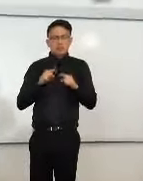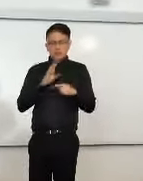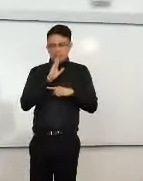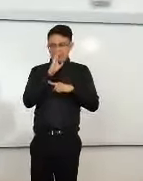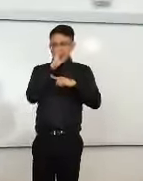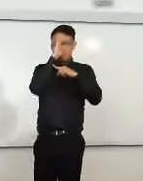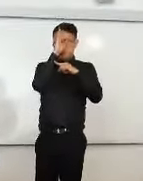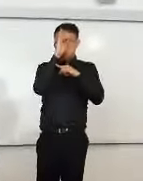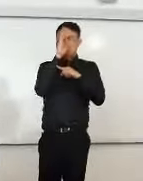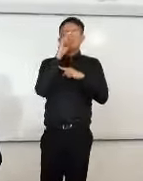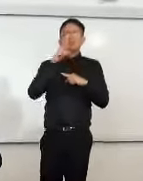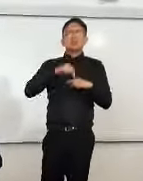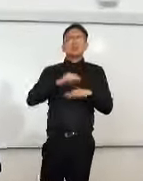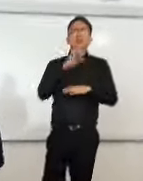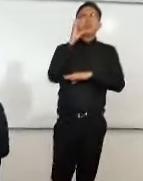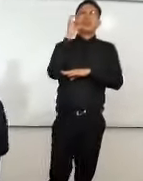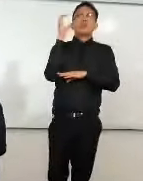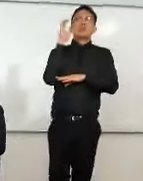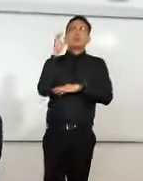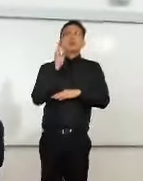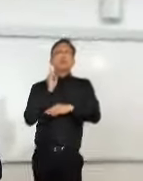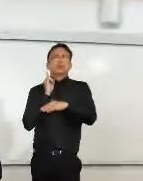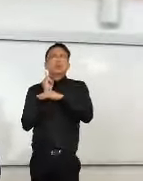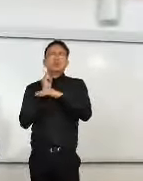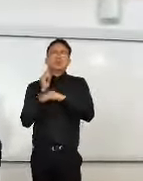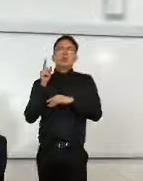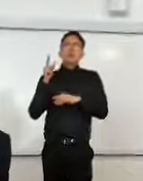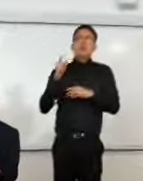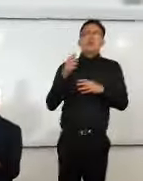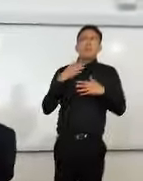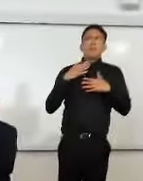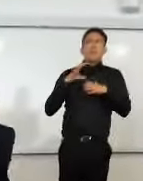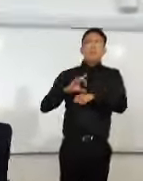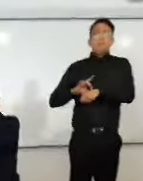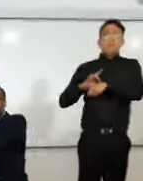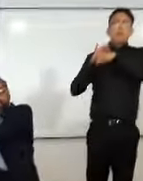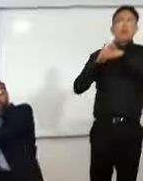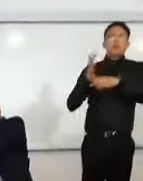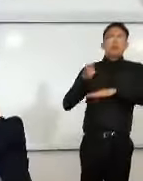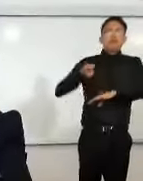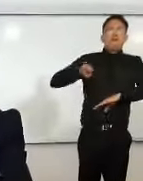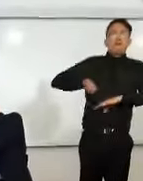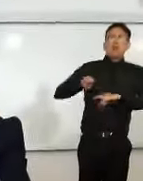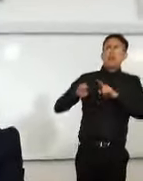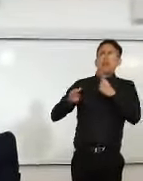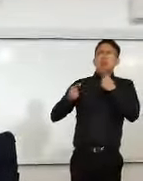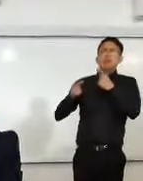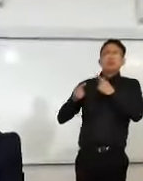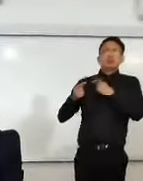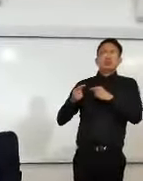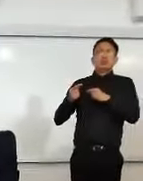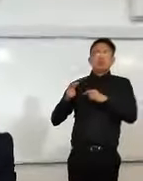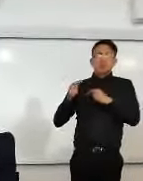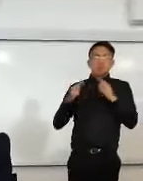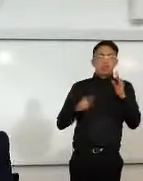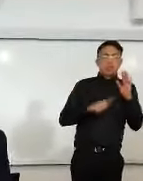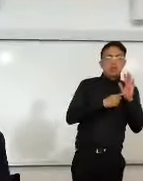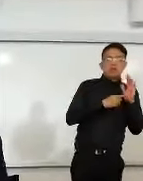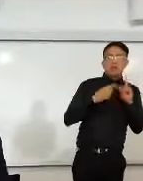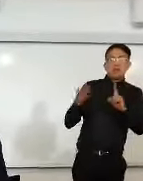los en Colombia, de las institucionalidades, de los jueces, desde los médicos, aplicar una reglamentación que está en el Código Civil